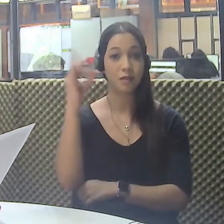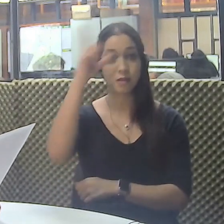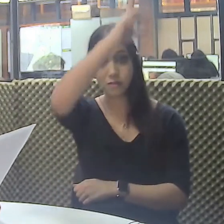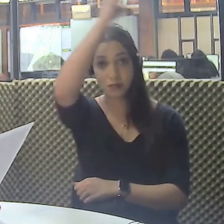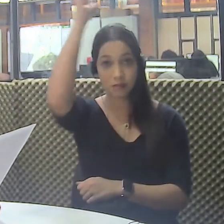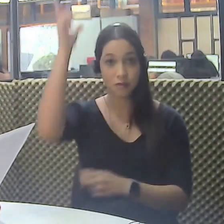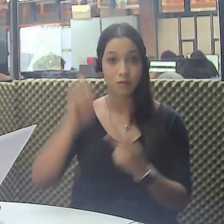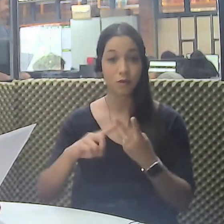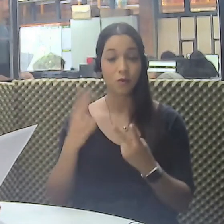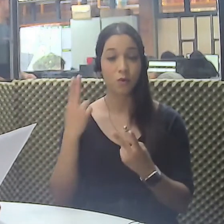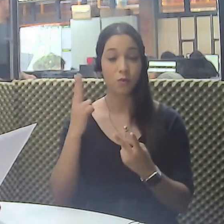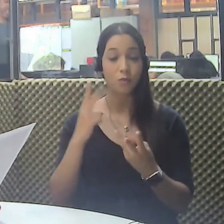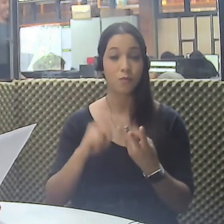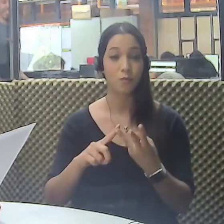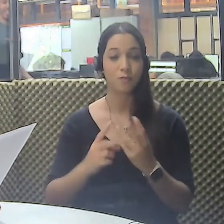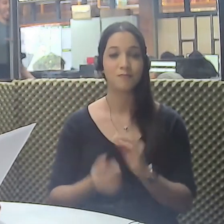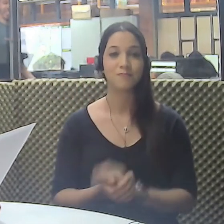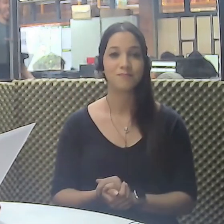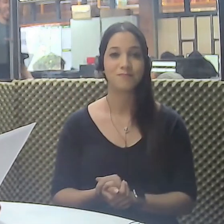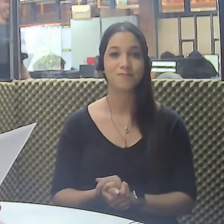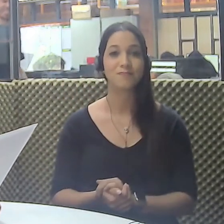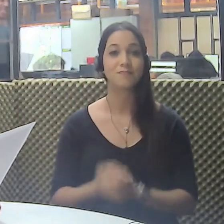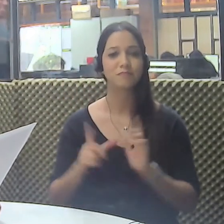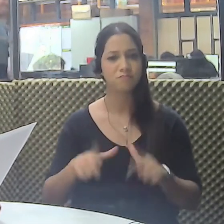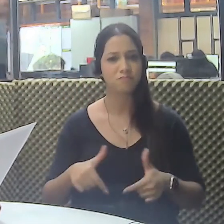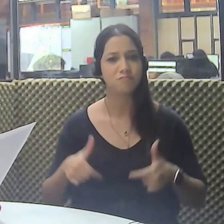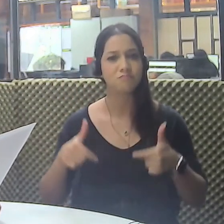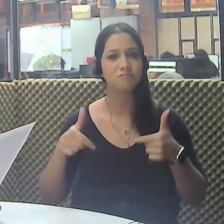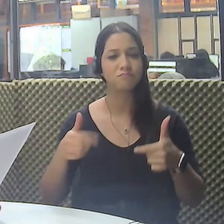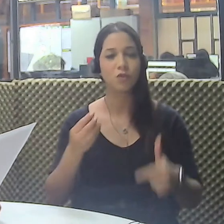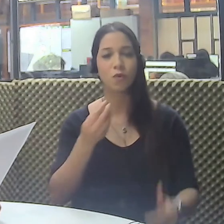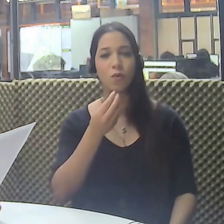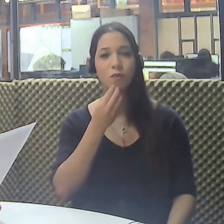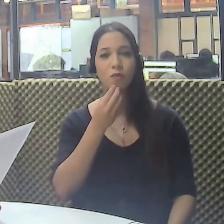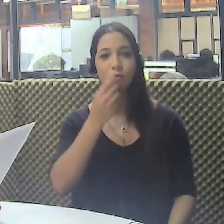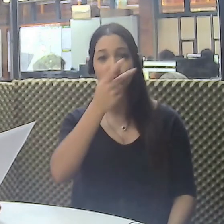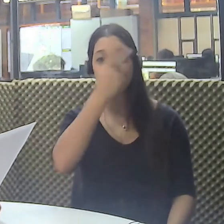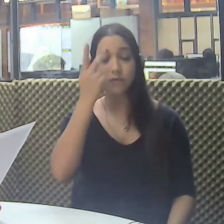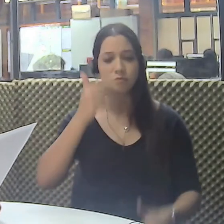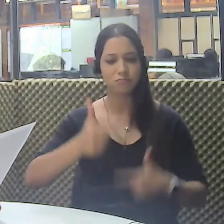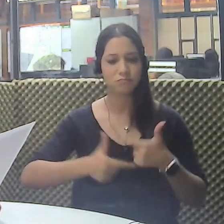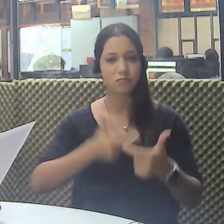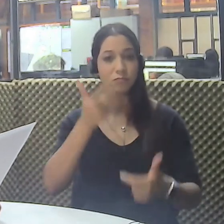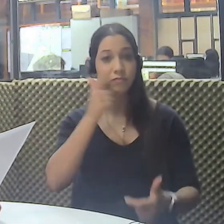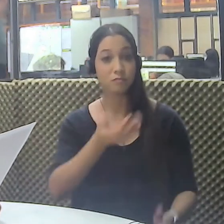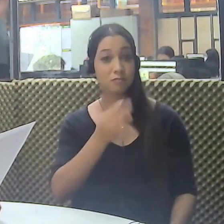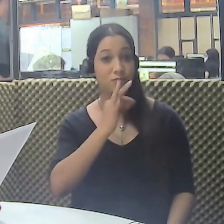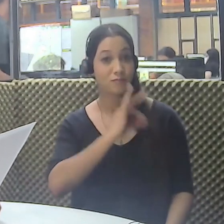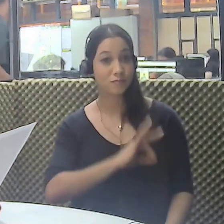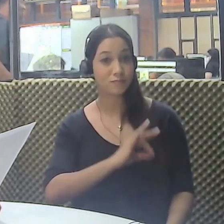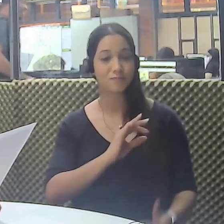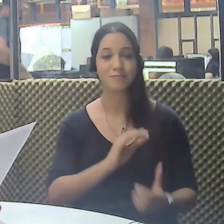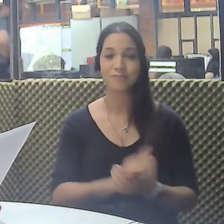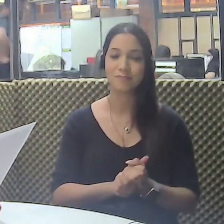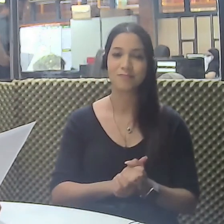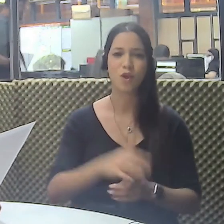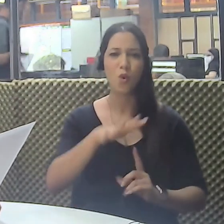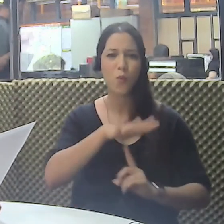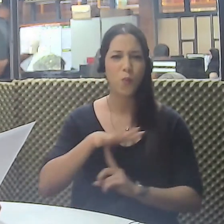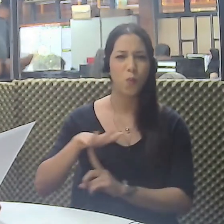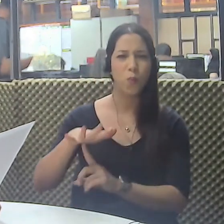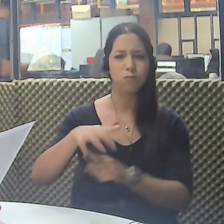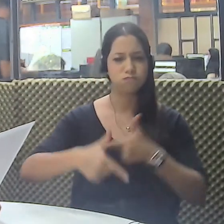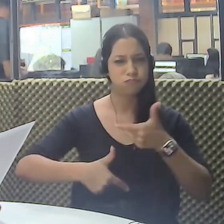e Umuarama. A iniciativa vai oportunizar empregos e garantir renda à população. O Mega Feirão